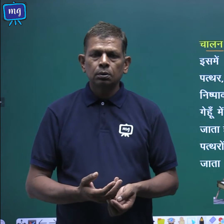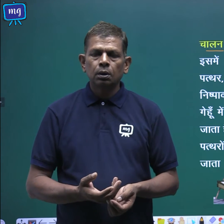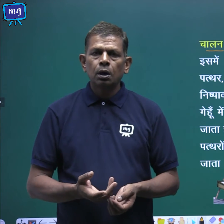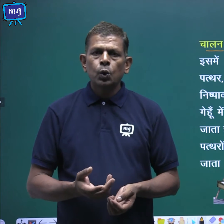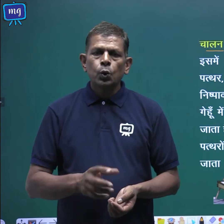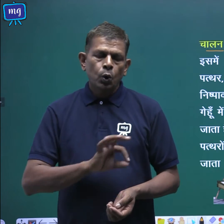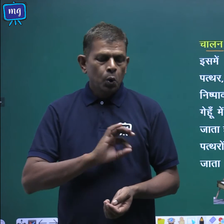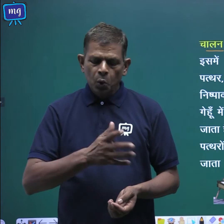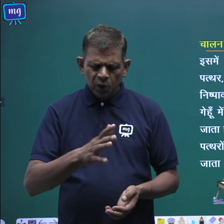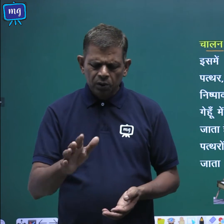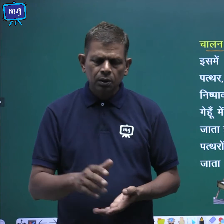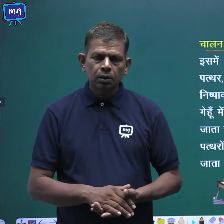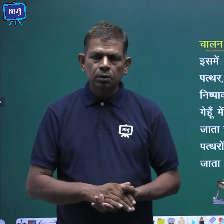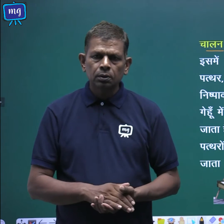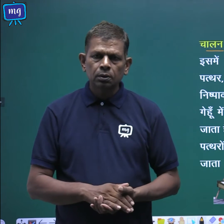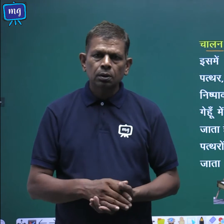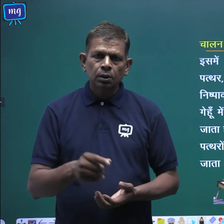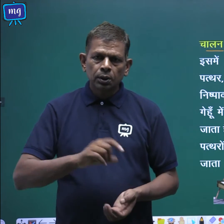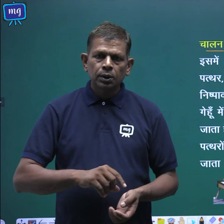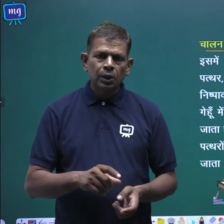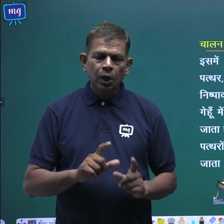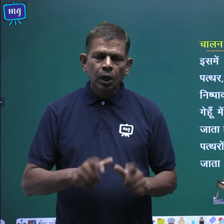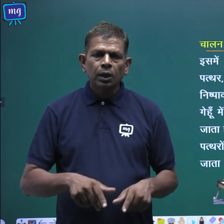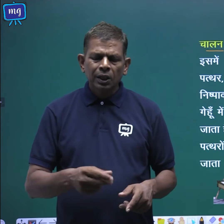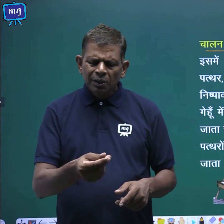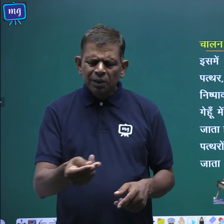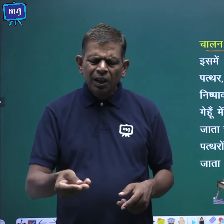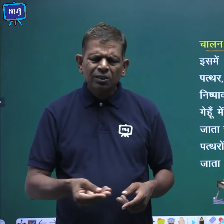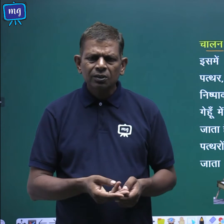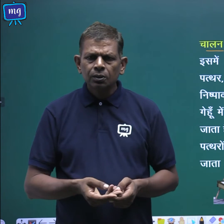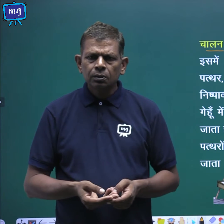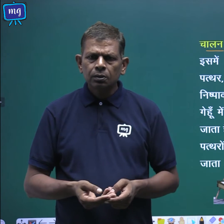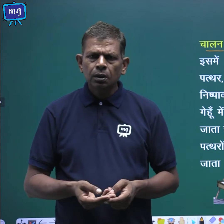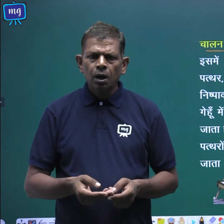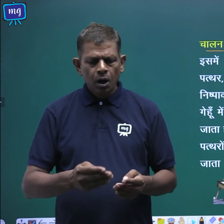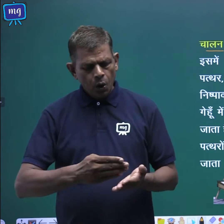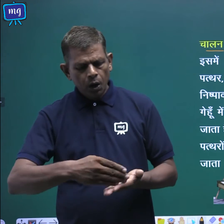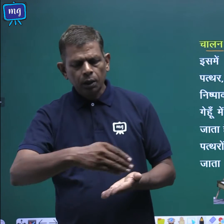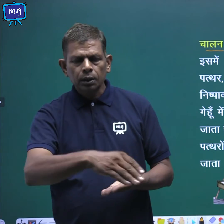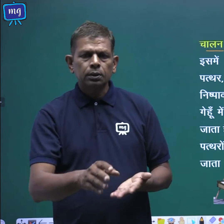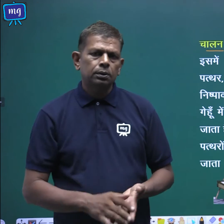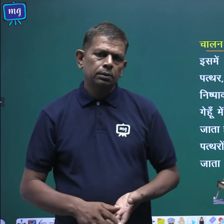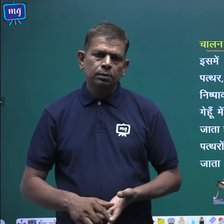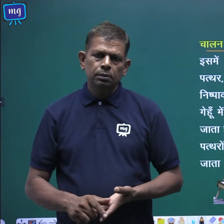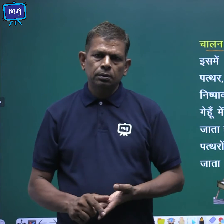अनचाहे पदार्थों को या हानिकारक पदार्थों को अलग किया जाता है।